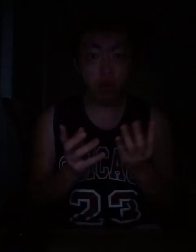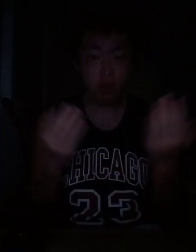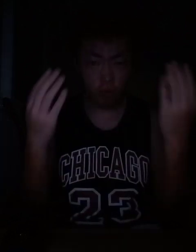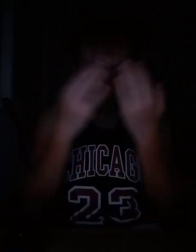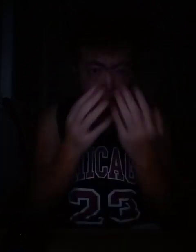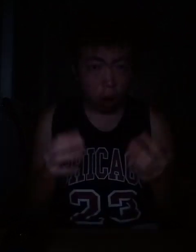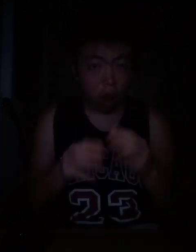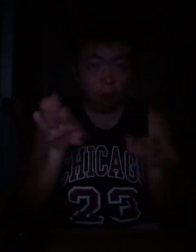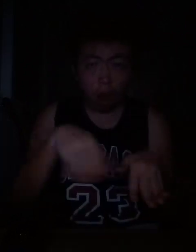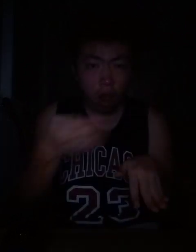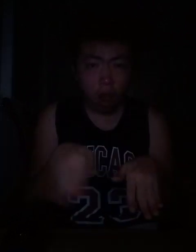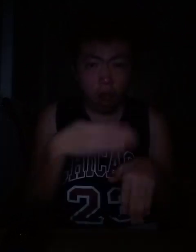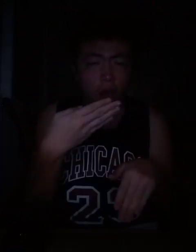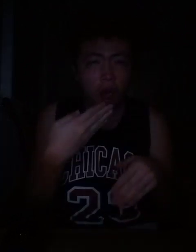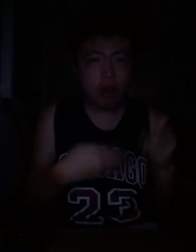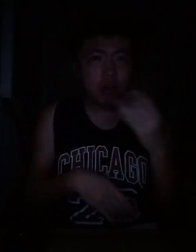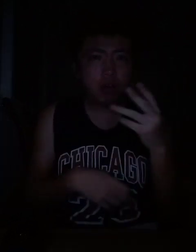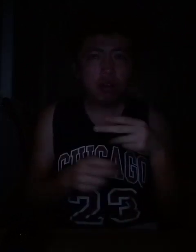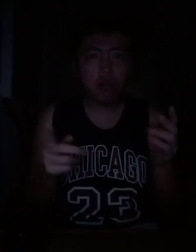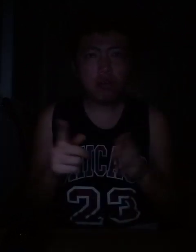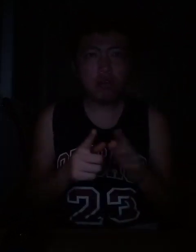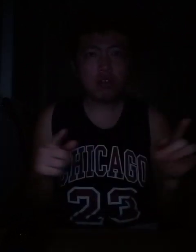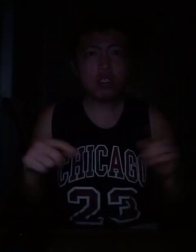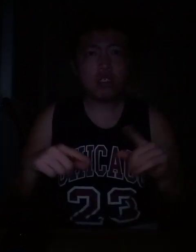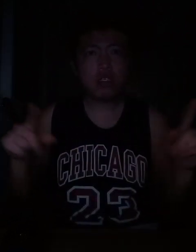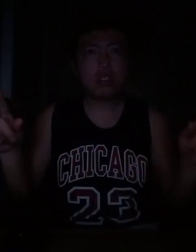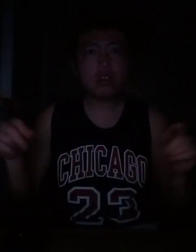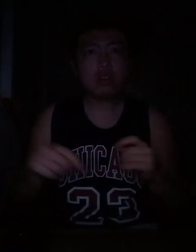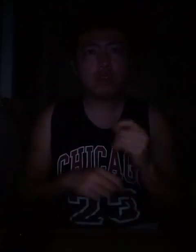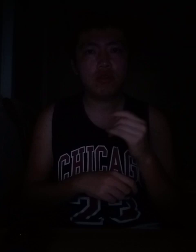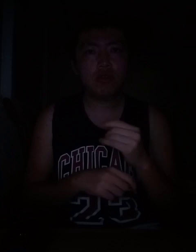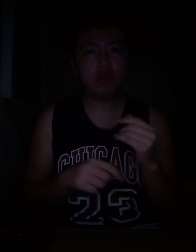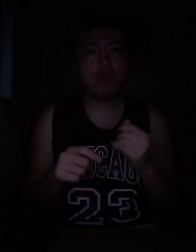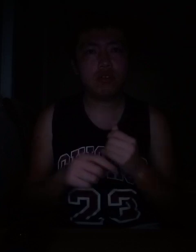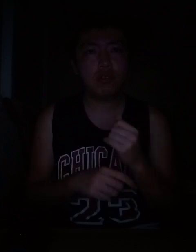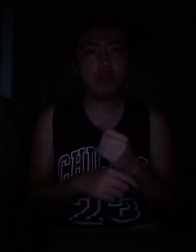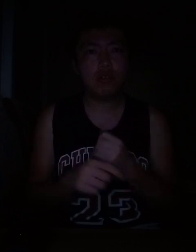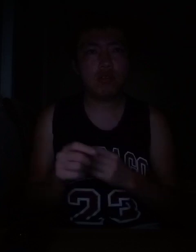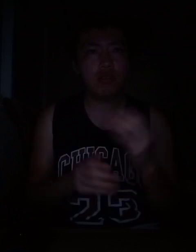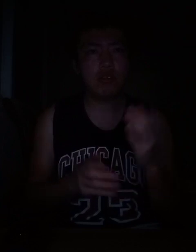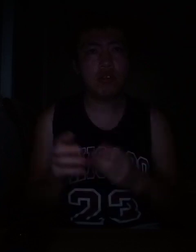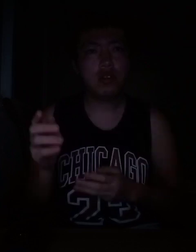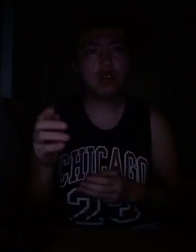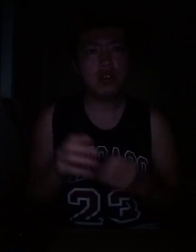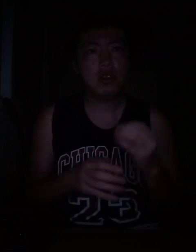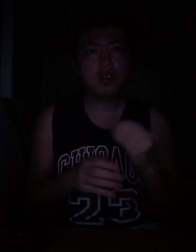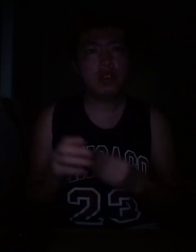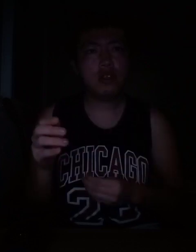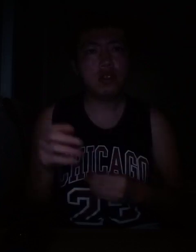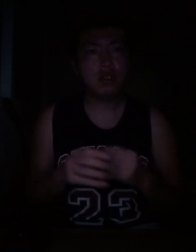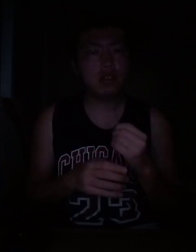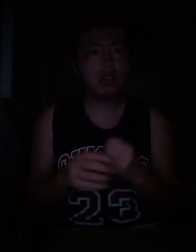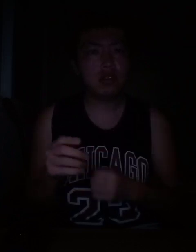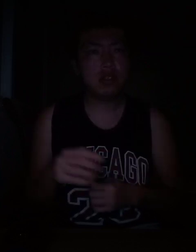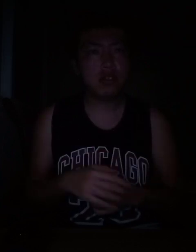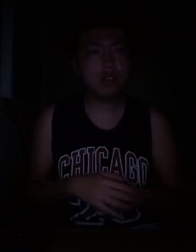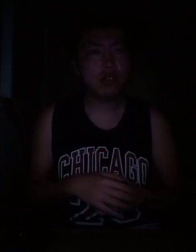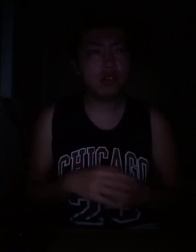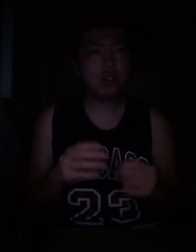삼겹살 좋아 런 샤인머스켓 좋아 런 채소 좋아 런 홈플러.